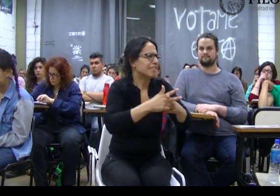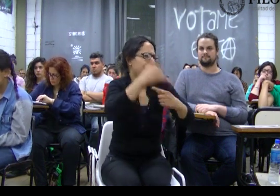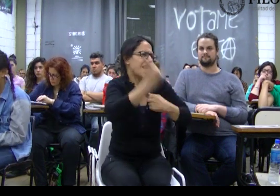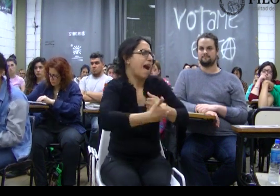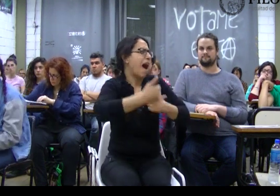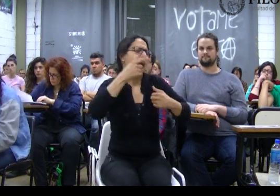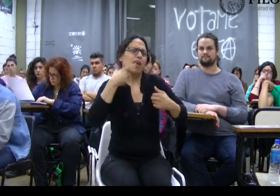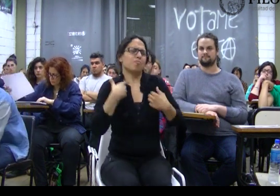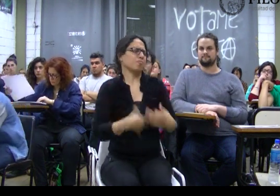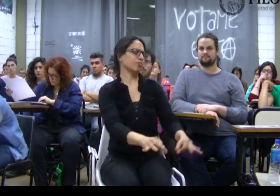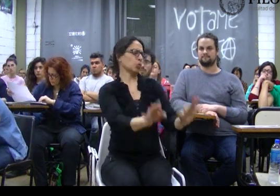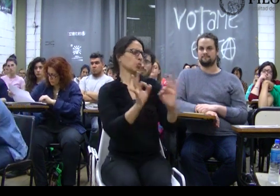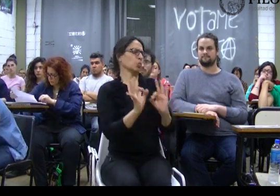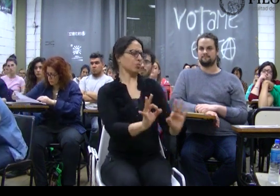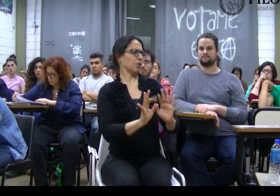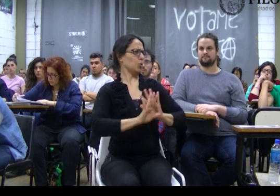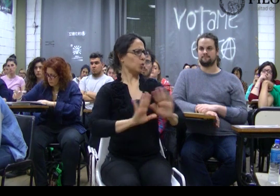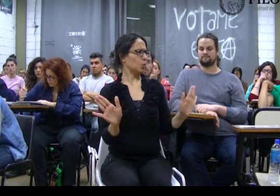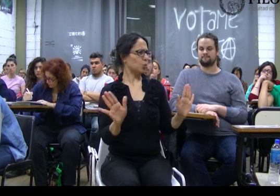listo.